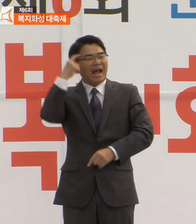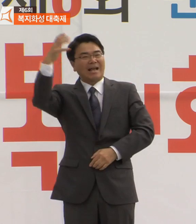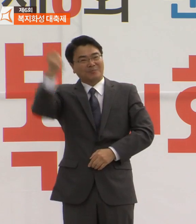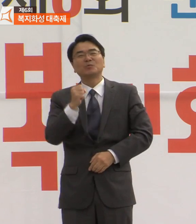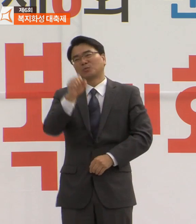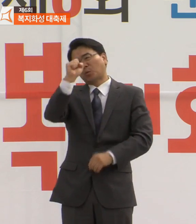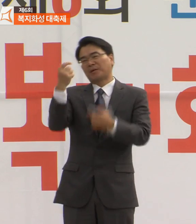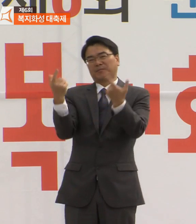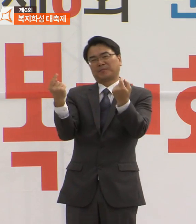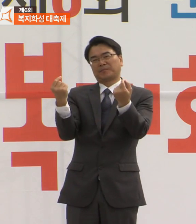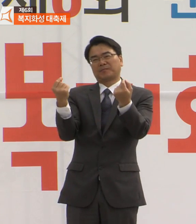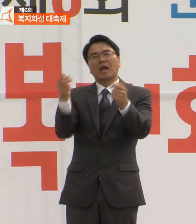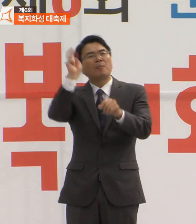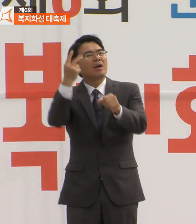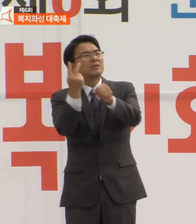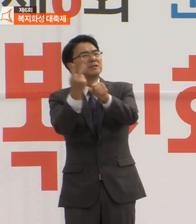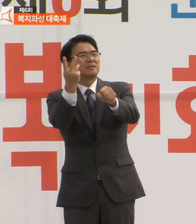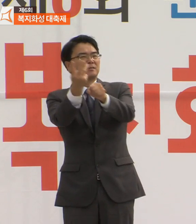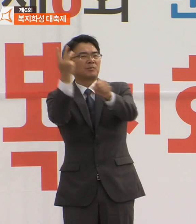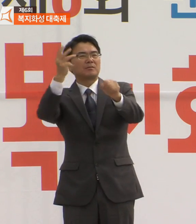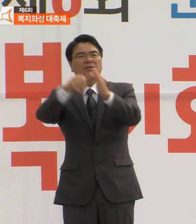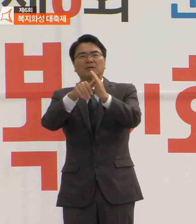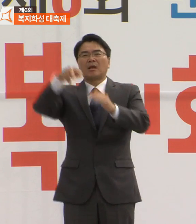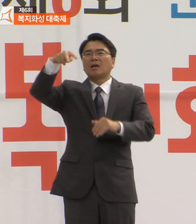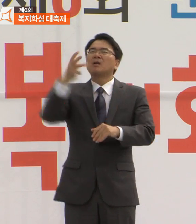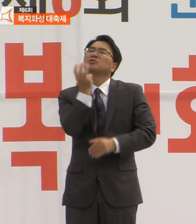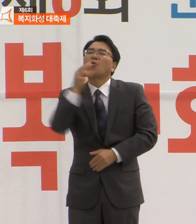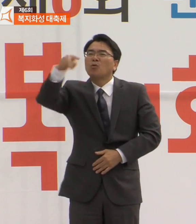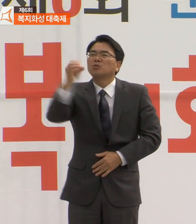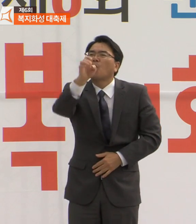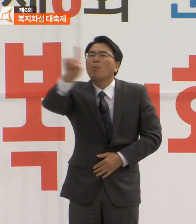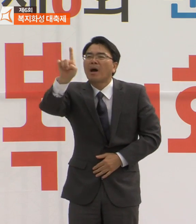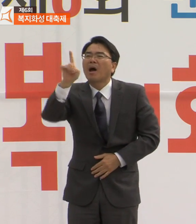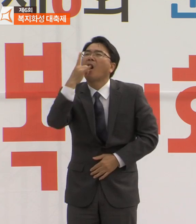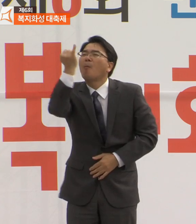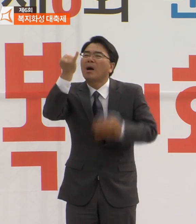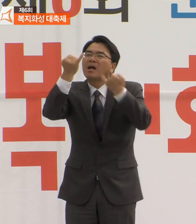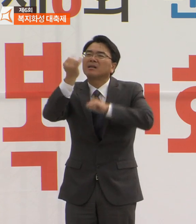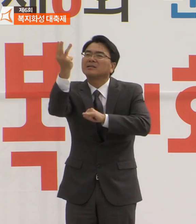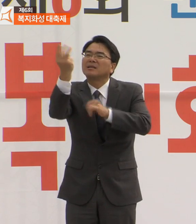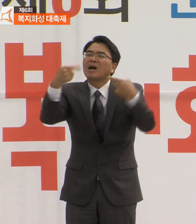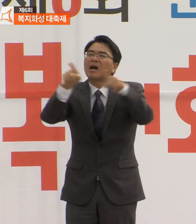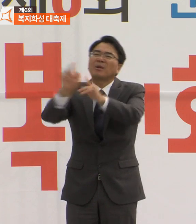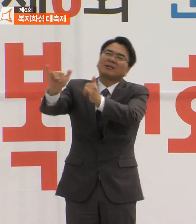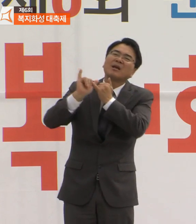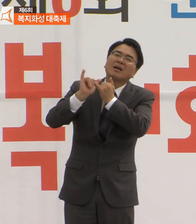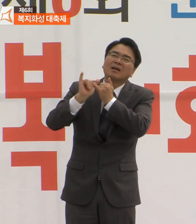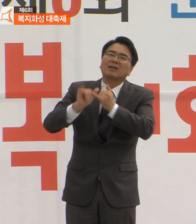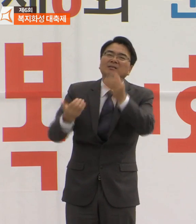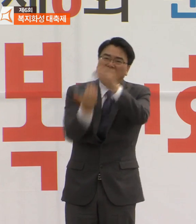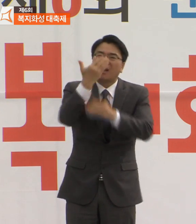싶은데요. 2년 전이었던가요? 3년 전이었던가요? 송파 세모녀 자살 사건. 대한민국 국민의 모든 사람들을